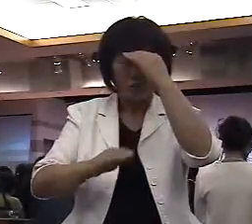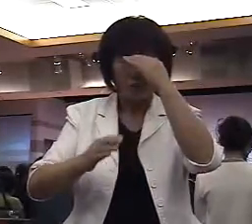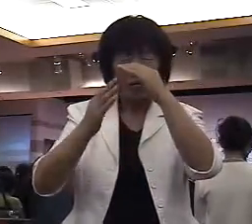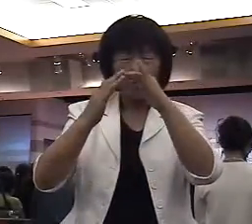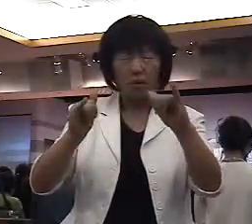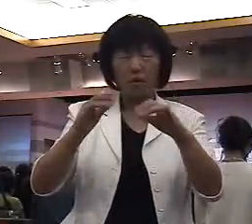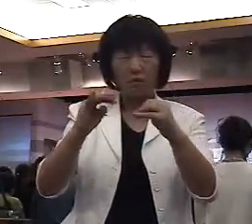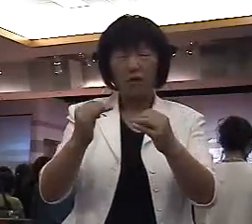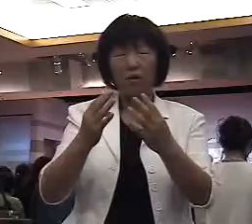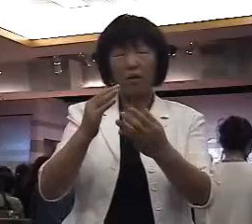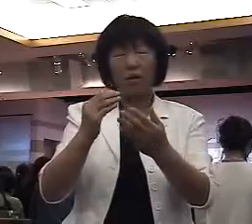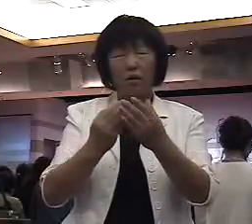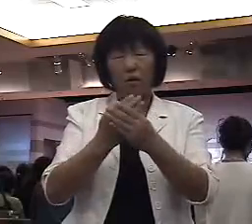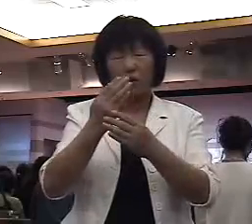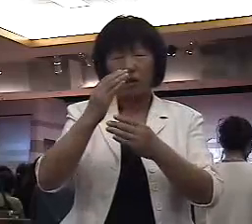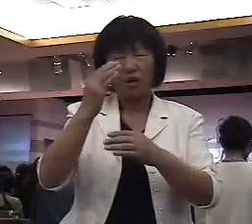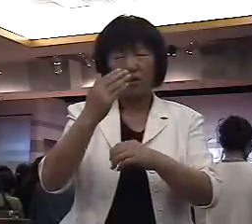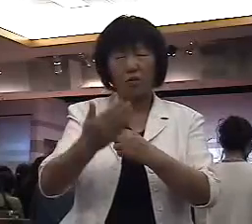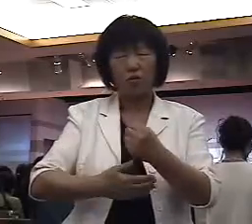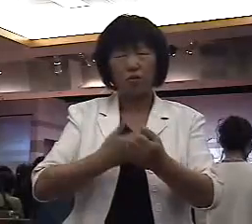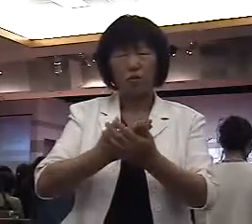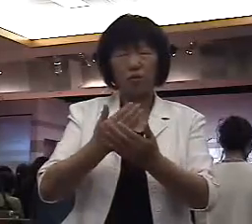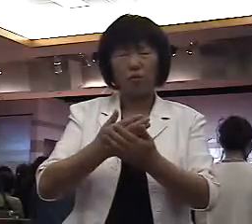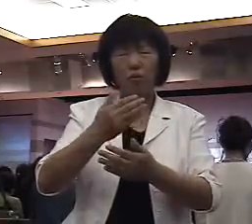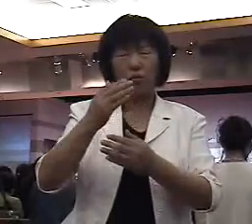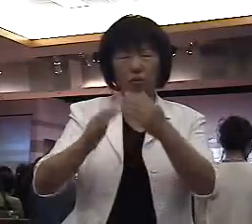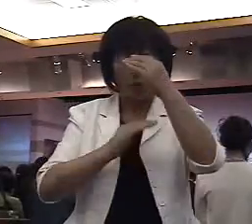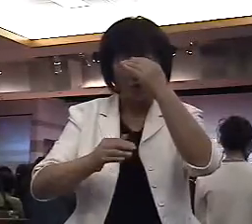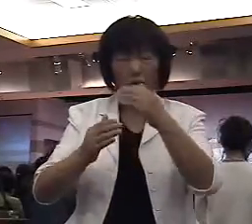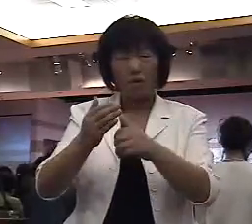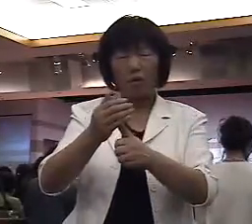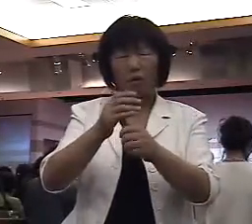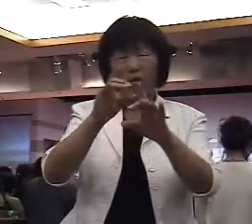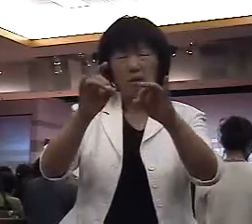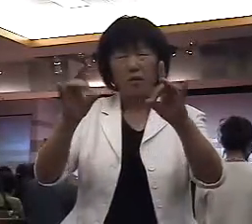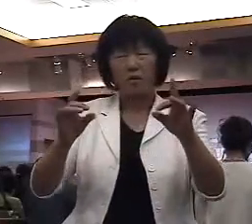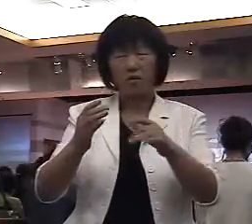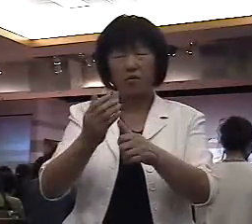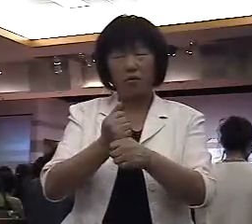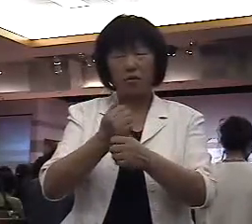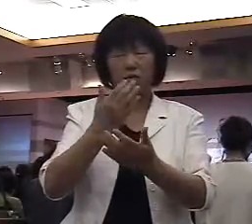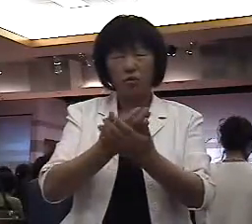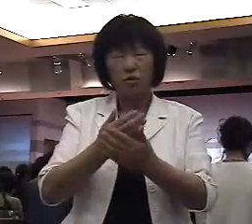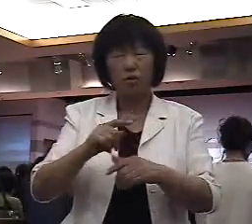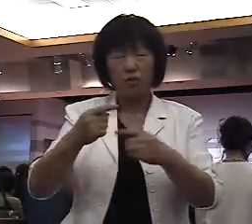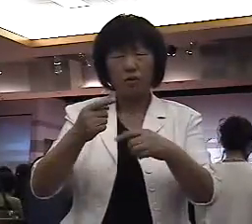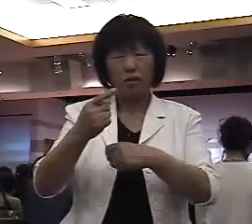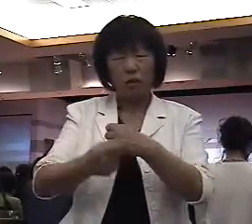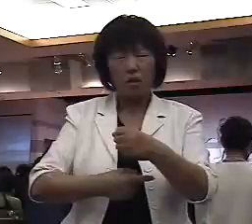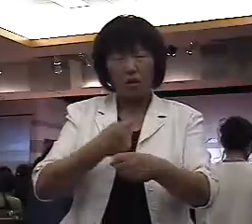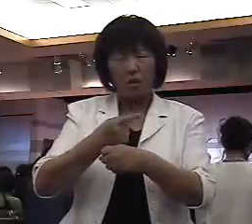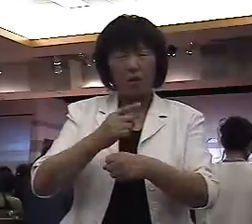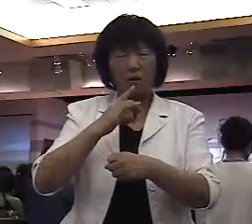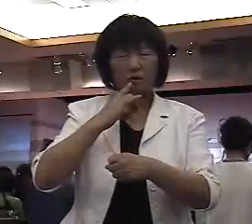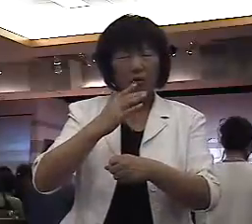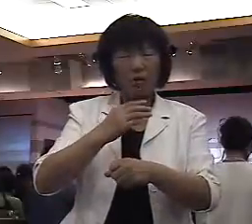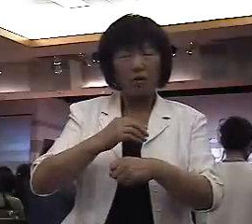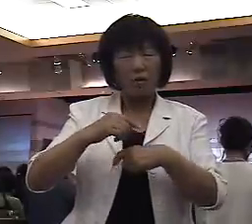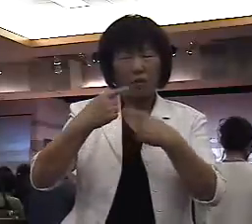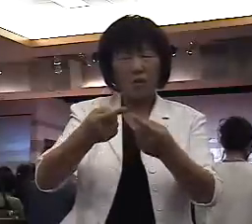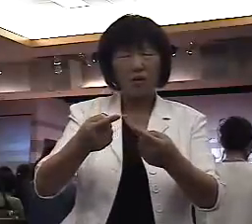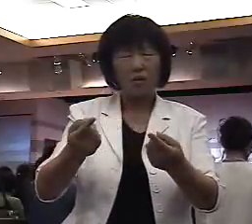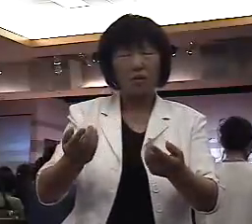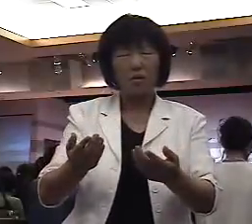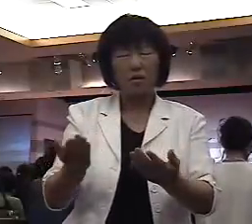주여 주의 백성들을 붙잡아 주시고 주님의 은혜와 사랑으로 지켜주시고, 아버지 주님 주시는